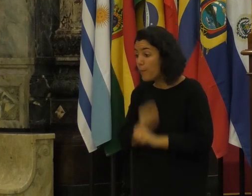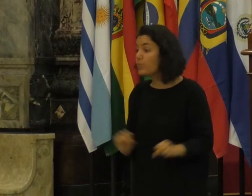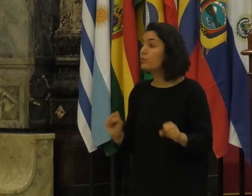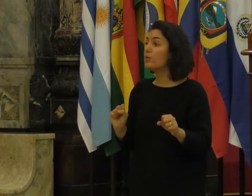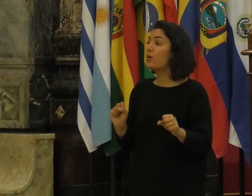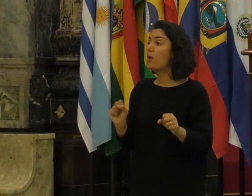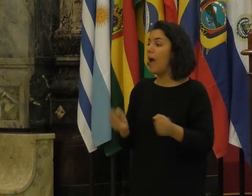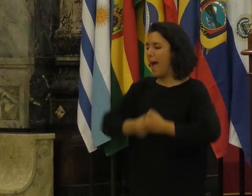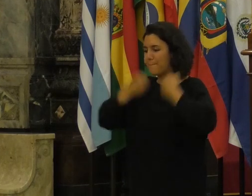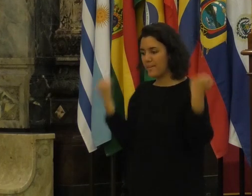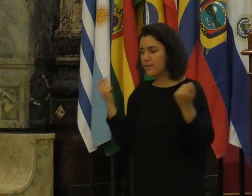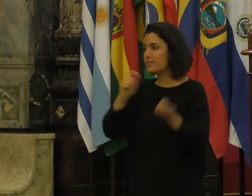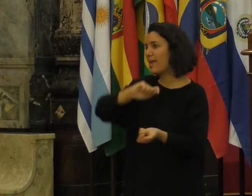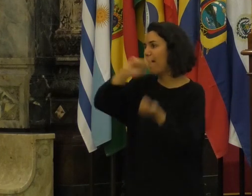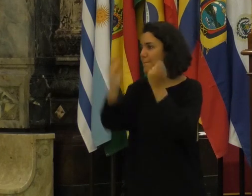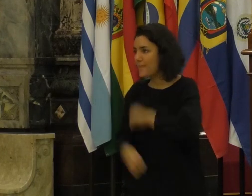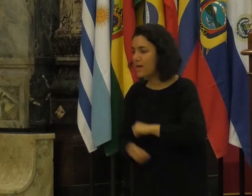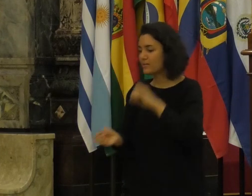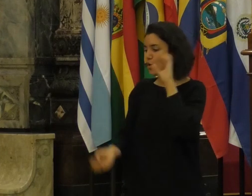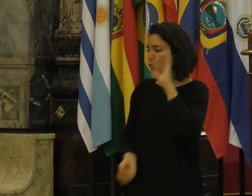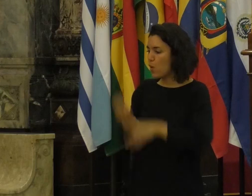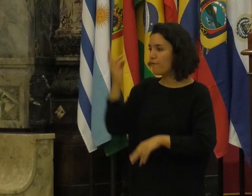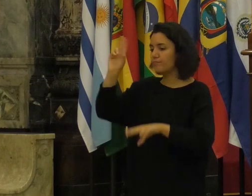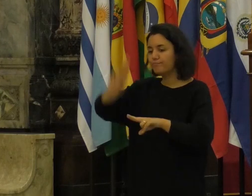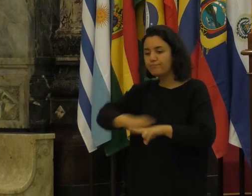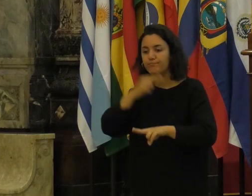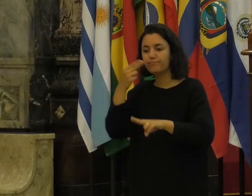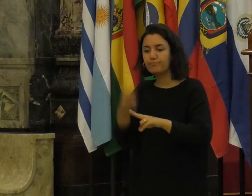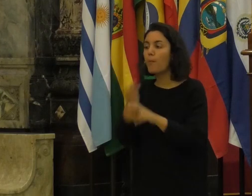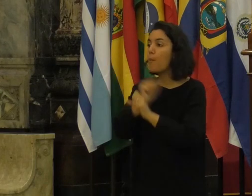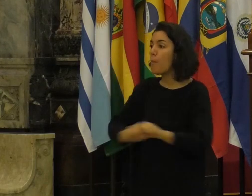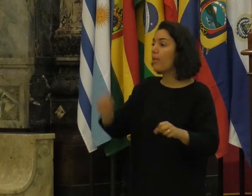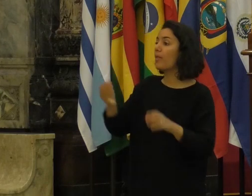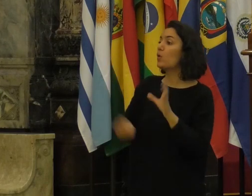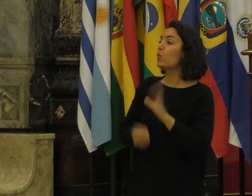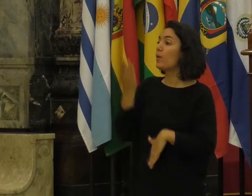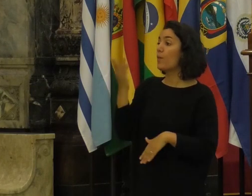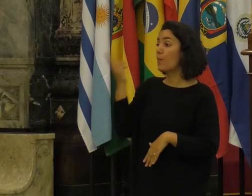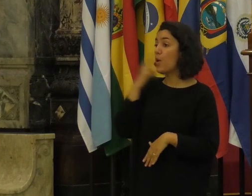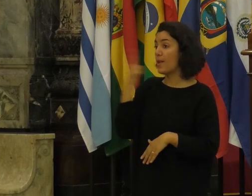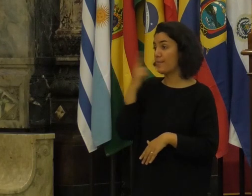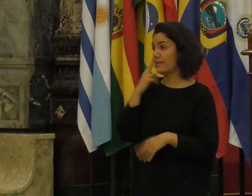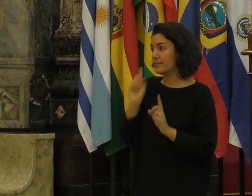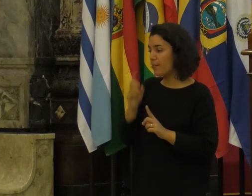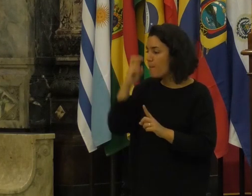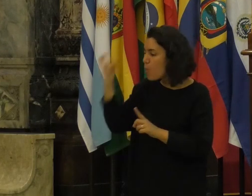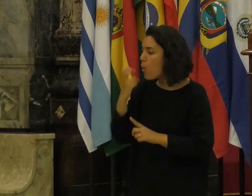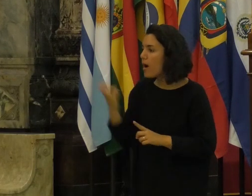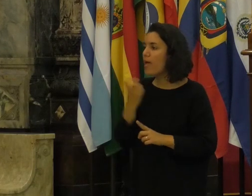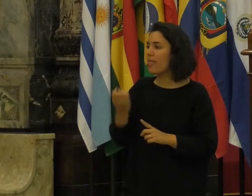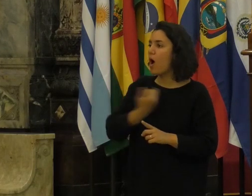renovarse mediante el planteo de nuevos problemas y la búsqueda de